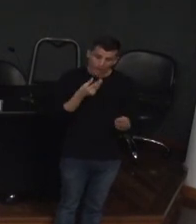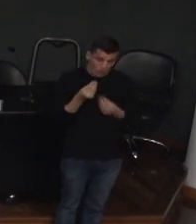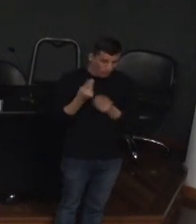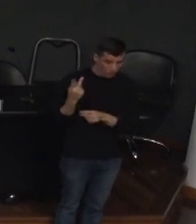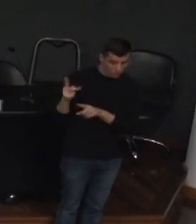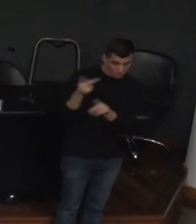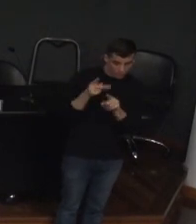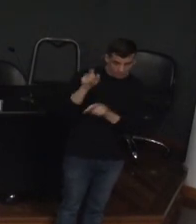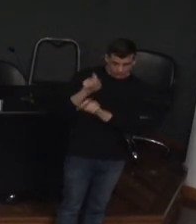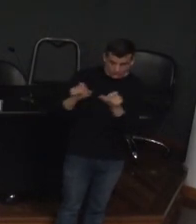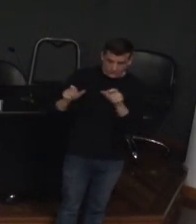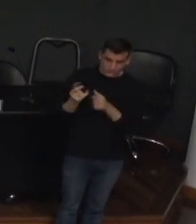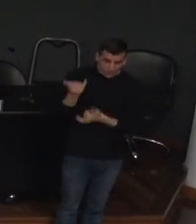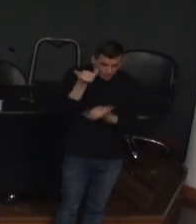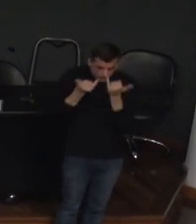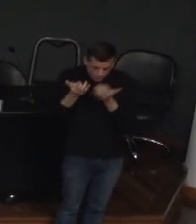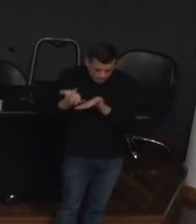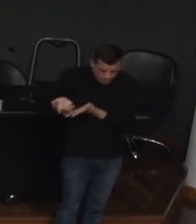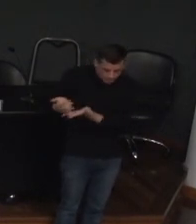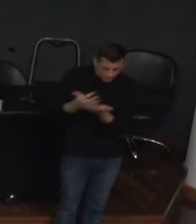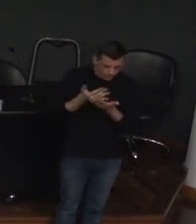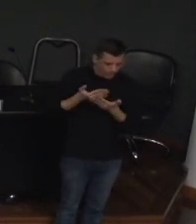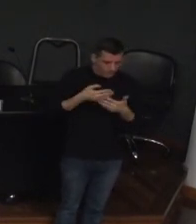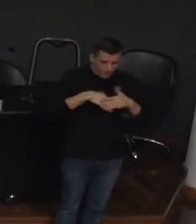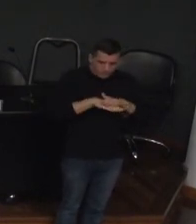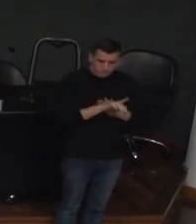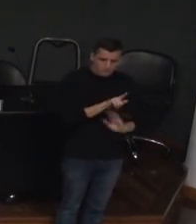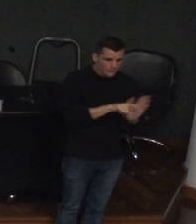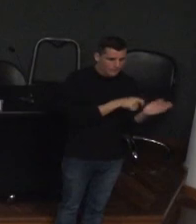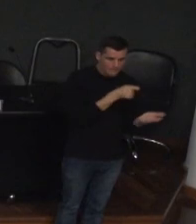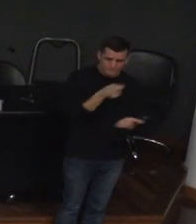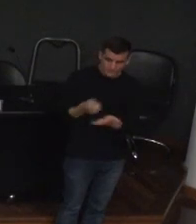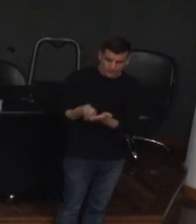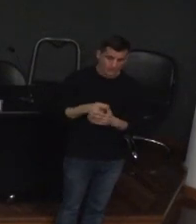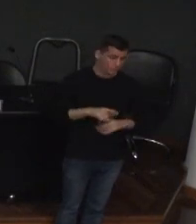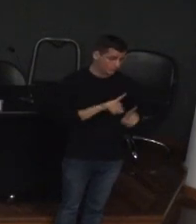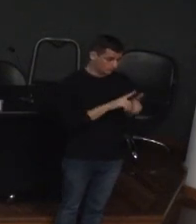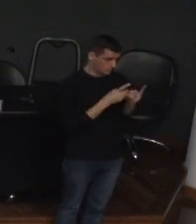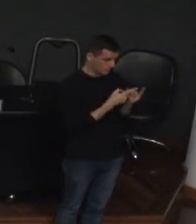da pessoa física utilizados no pagamento. Departamento, a gerência cultural.